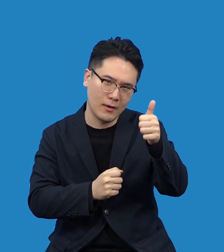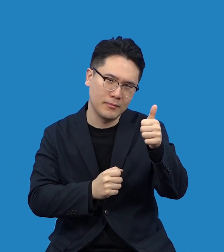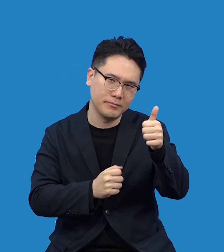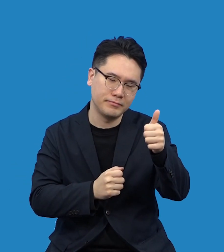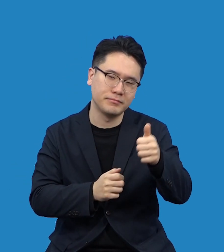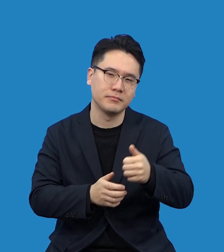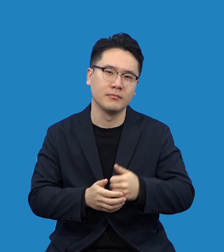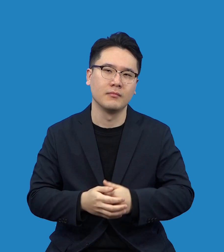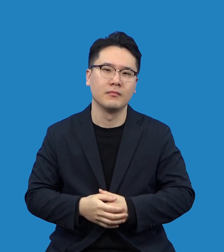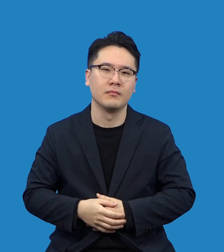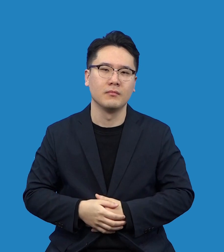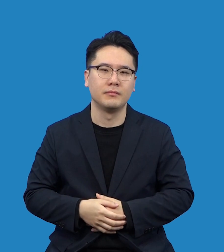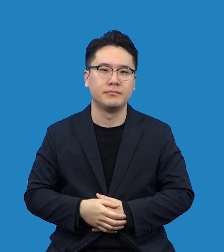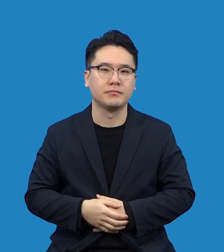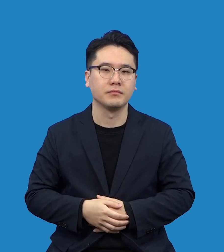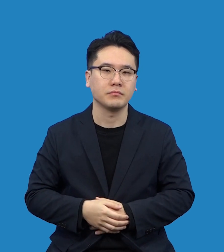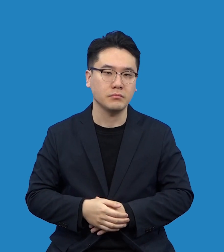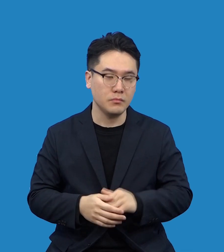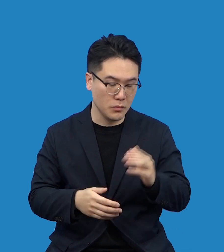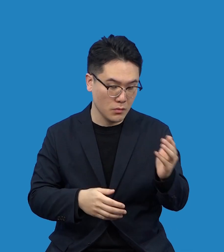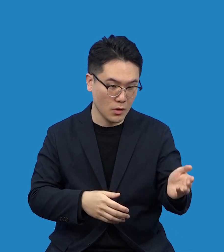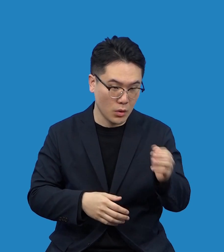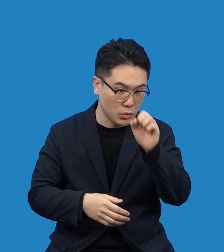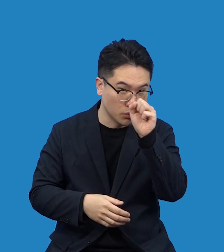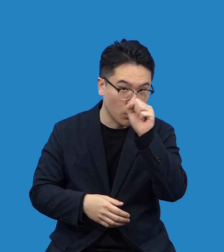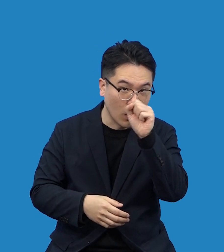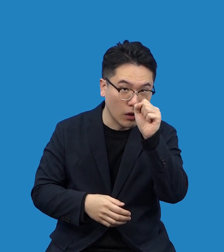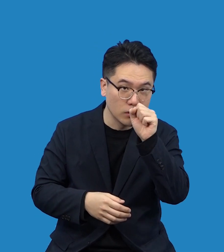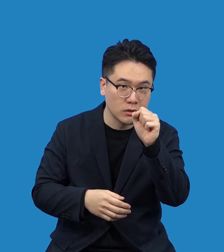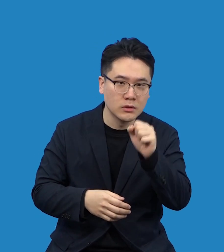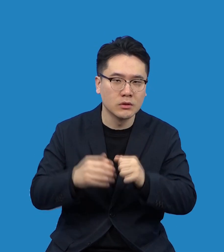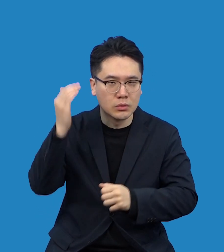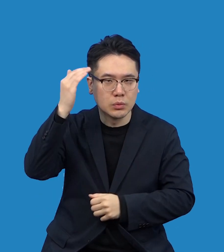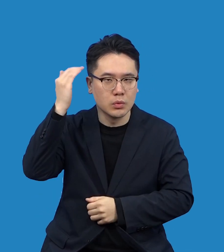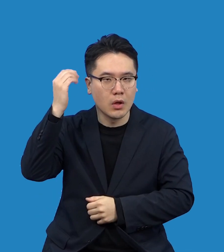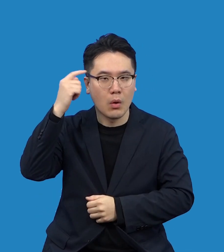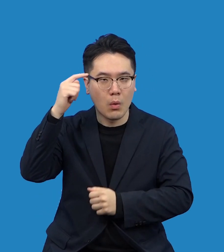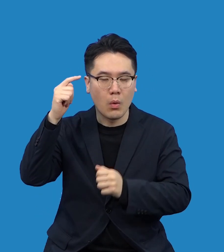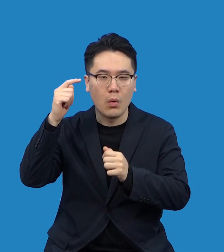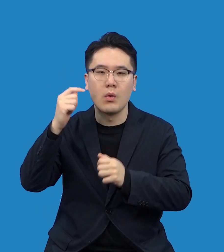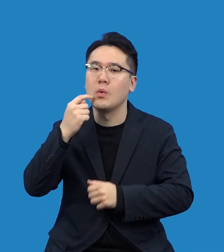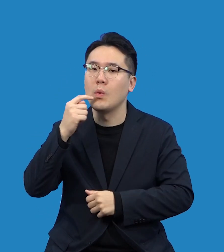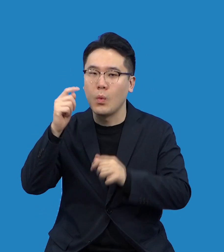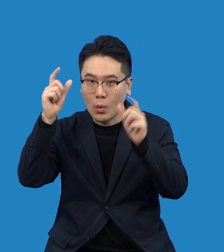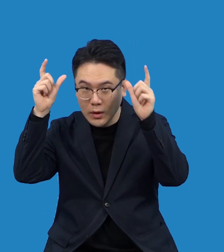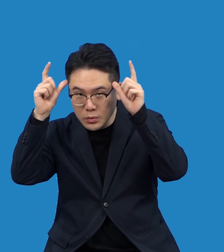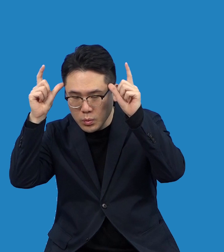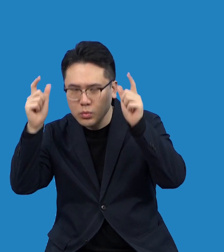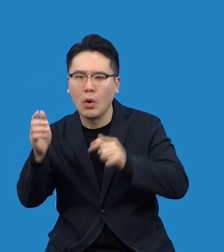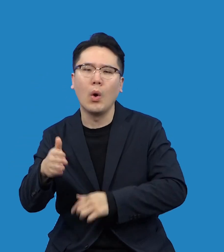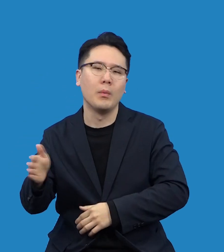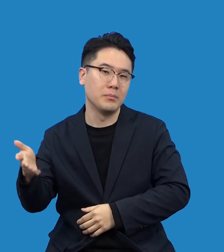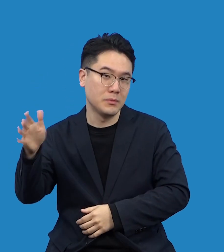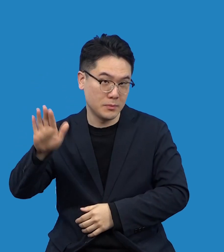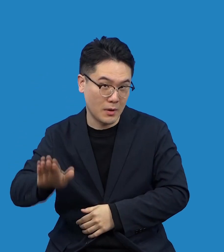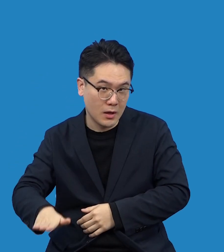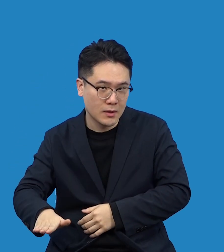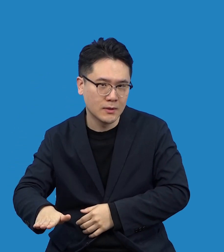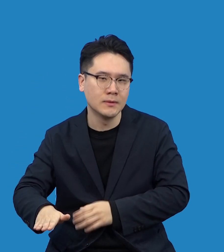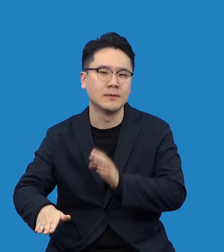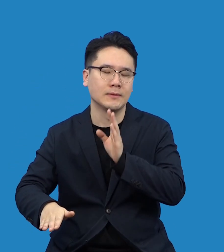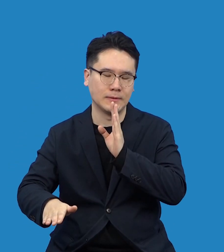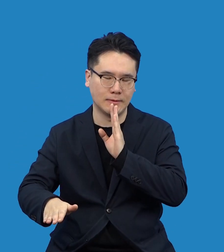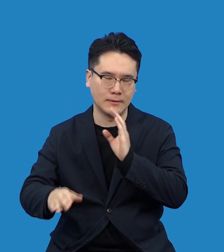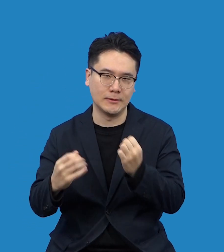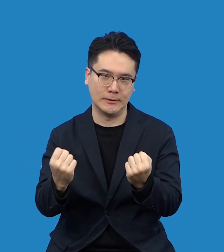내가 좋아하는 조선의 황소는 일본에는 없다. 그러나 진짜 힘 있는 조선의